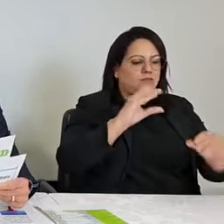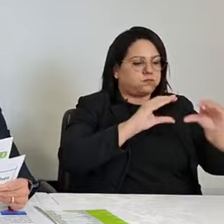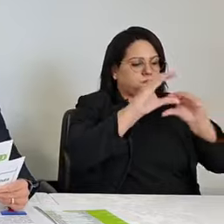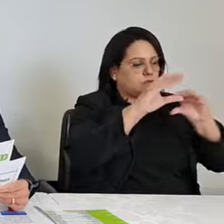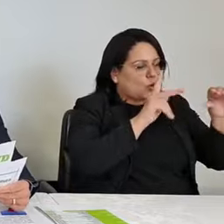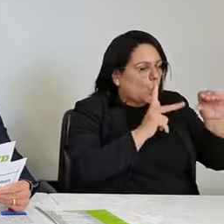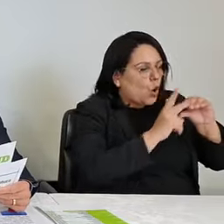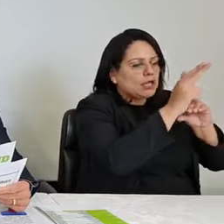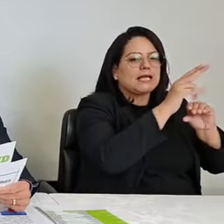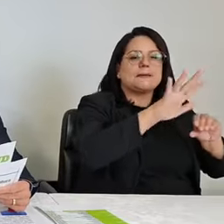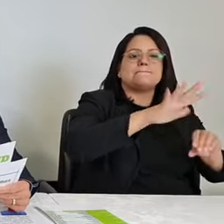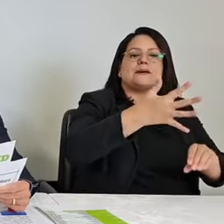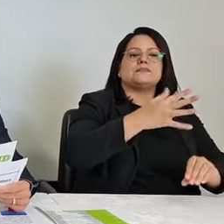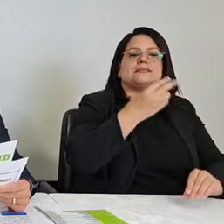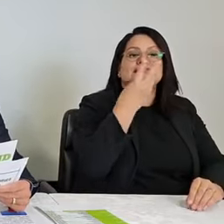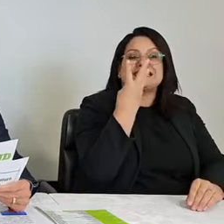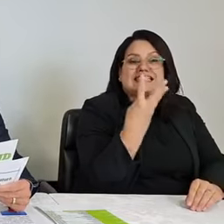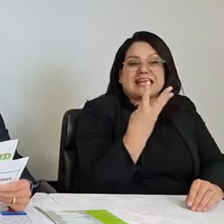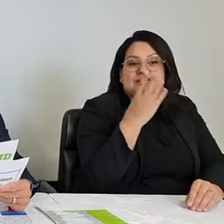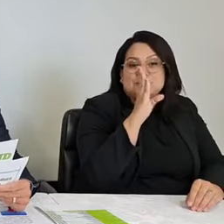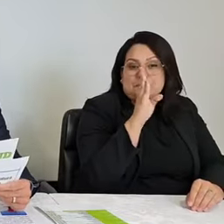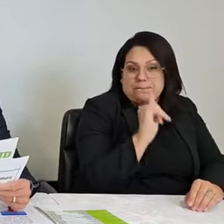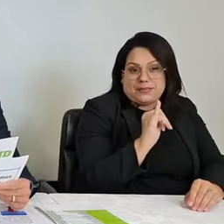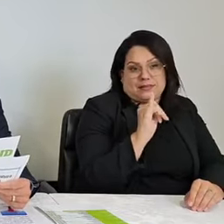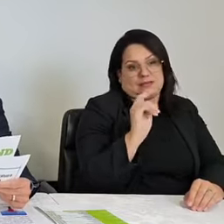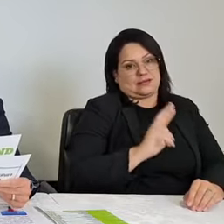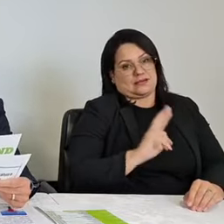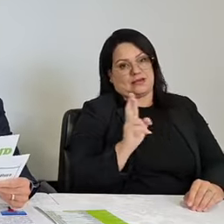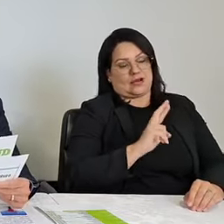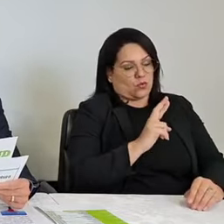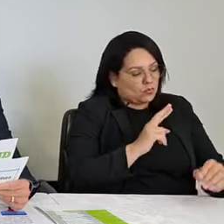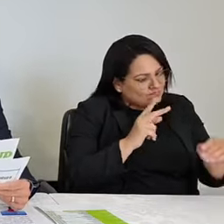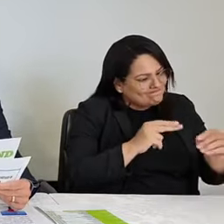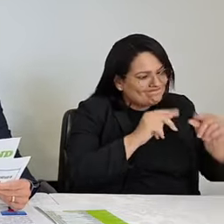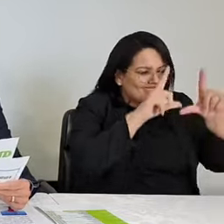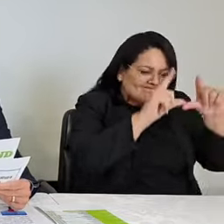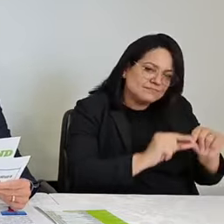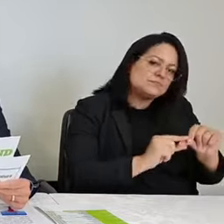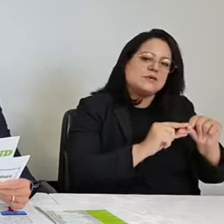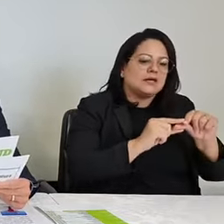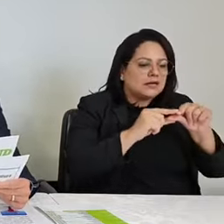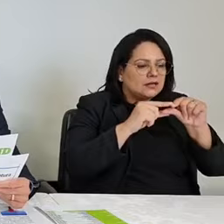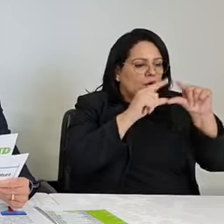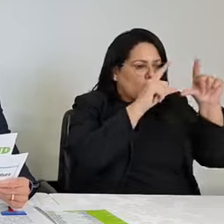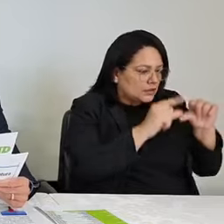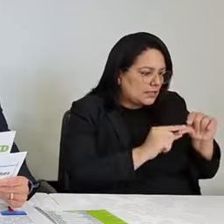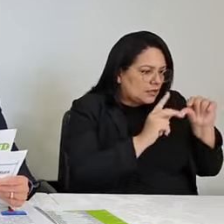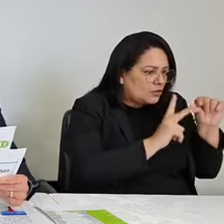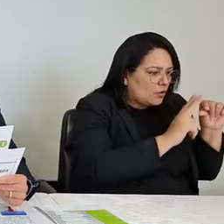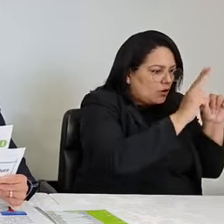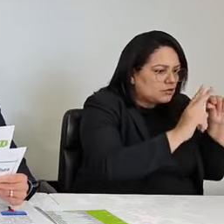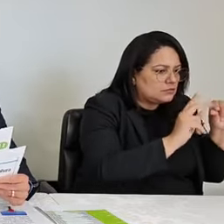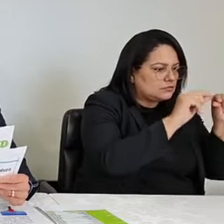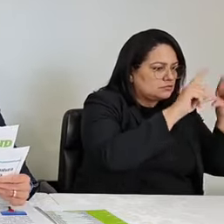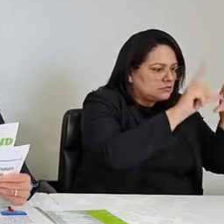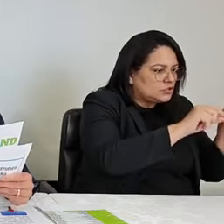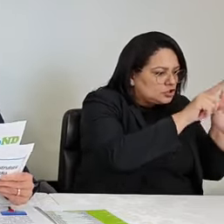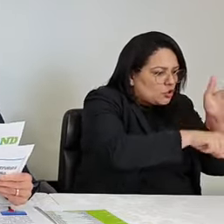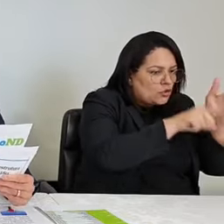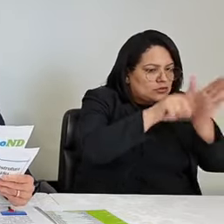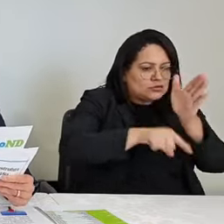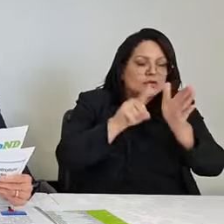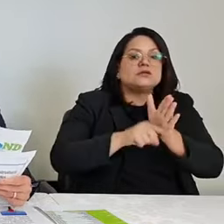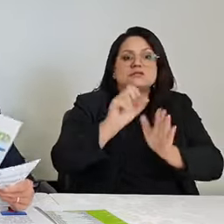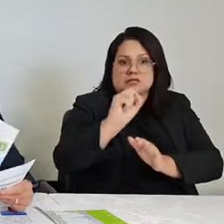tive que cortar aproximadamente 3 bilhões de reais e nós demos uma pulverizada nesse corte. E coube, então, um pequeno corte a